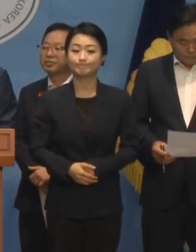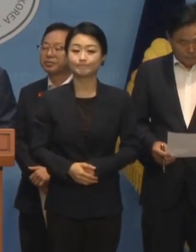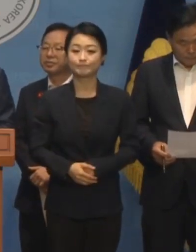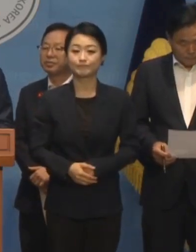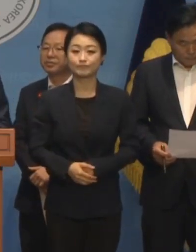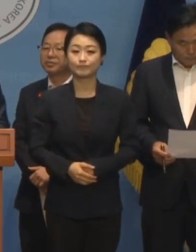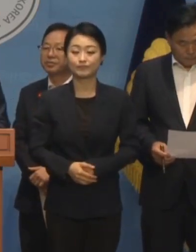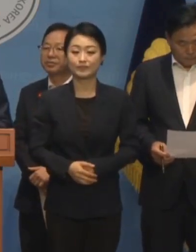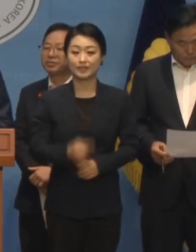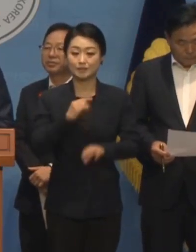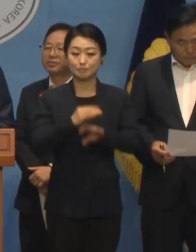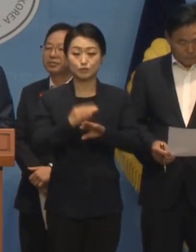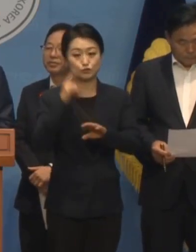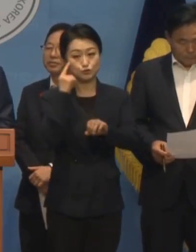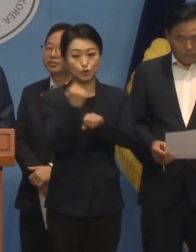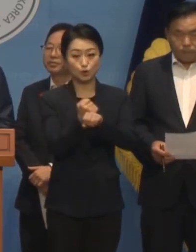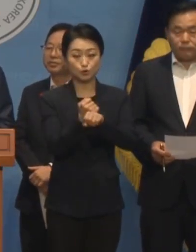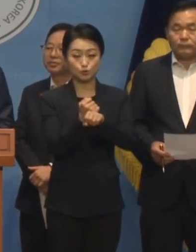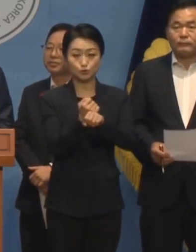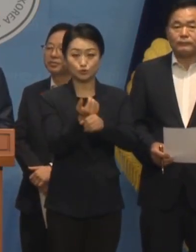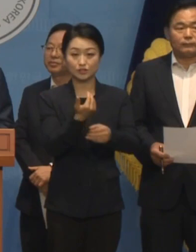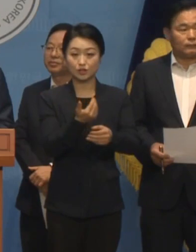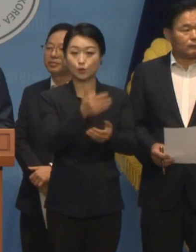전 민주연구원 부원장 김용